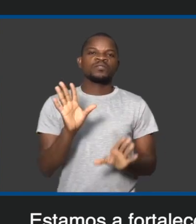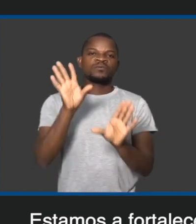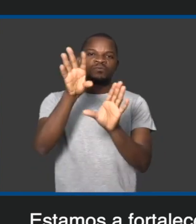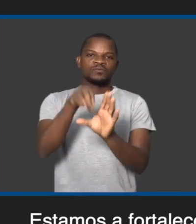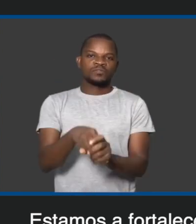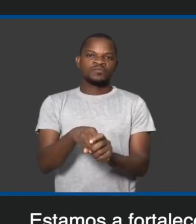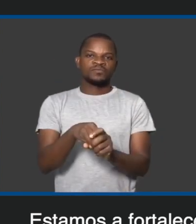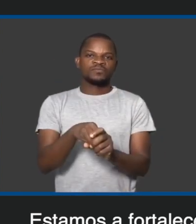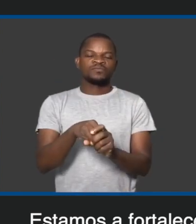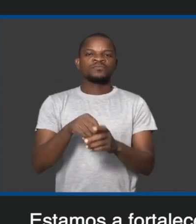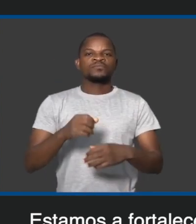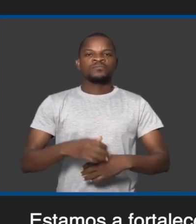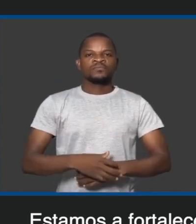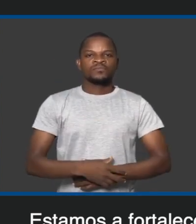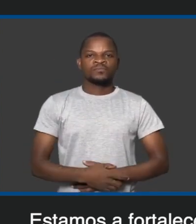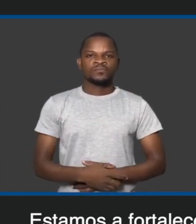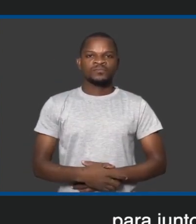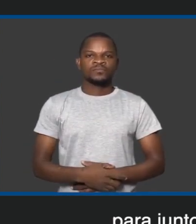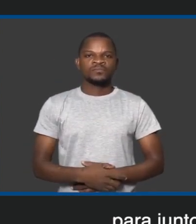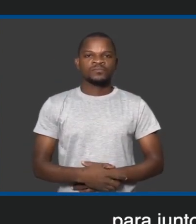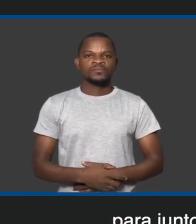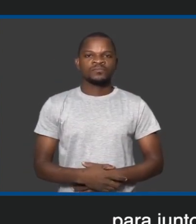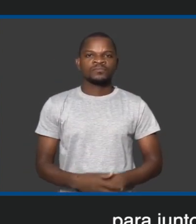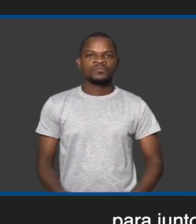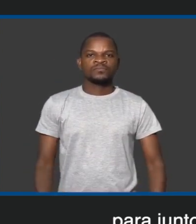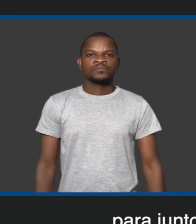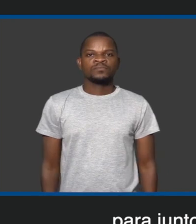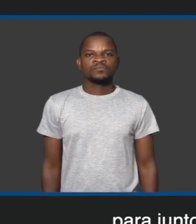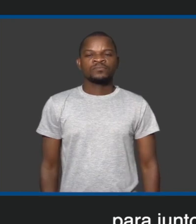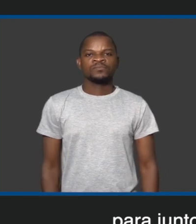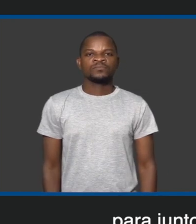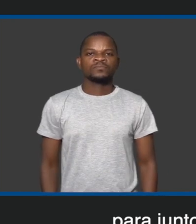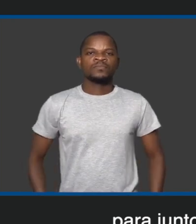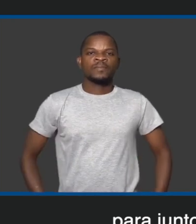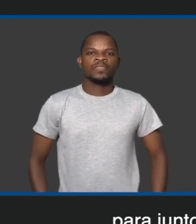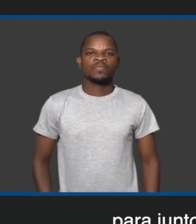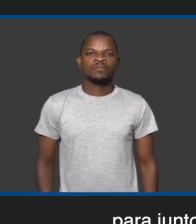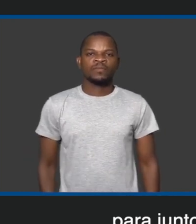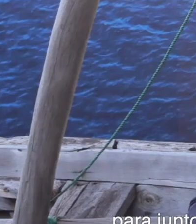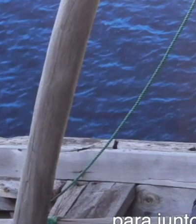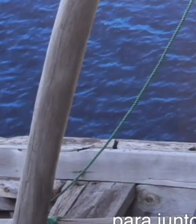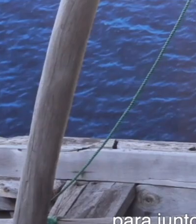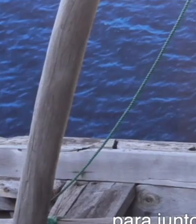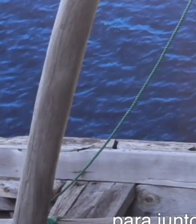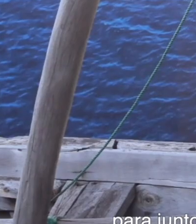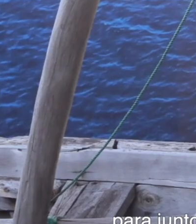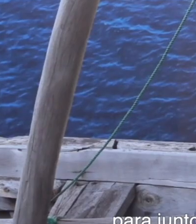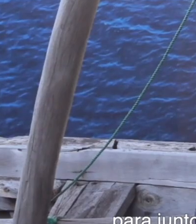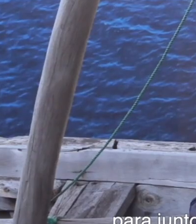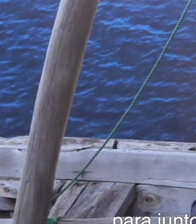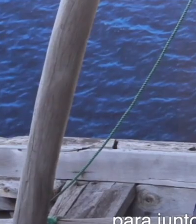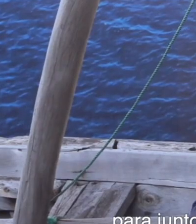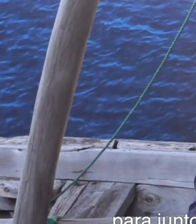sociedade civil, empresas privadas e governo, para juntos trabalharmos para uma sociedade mais inclusiva.